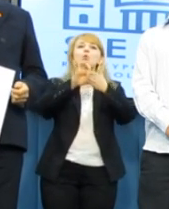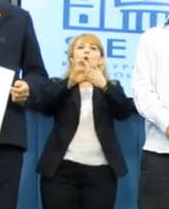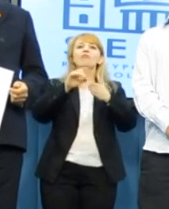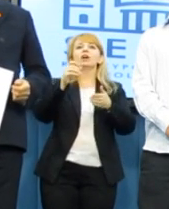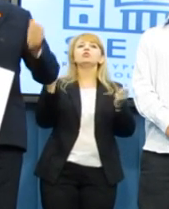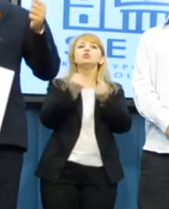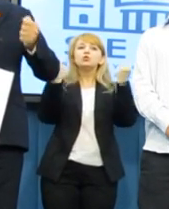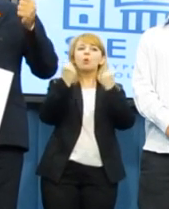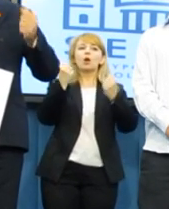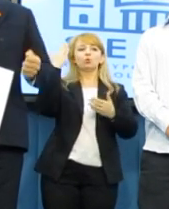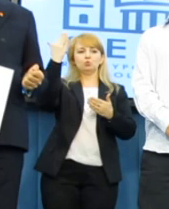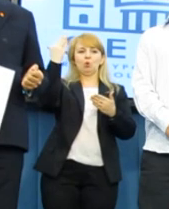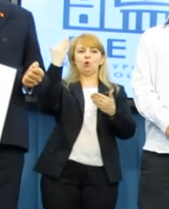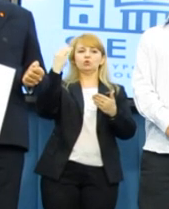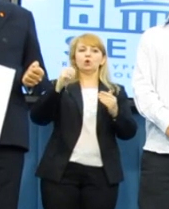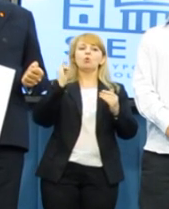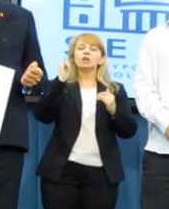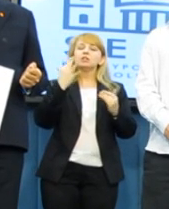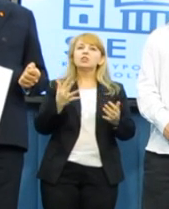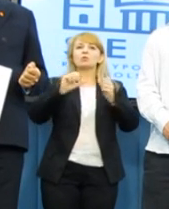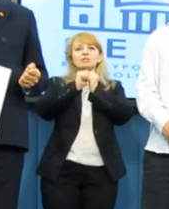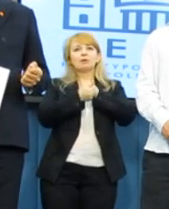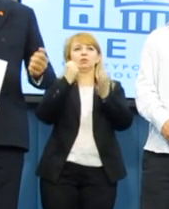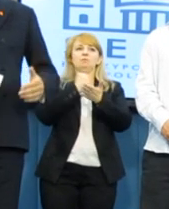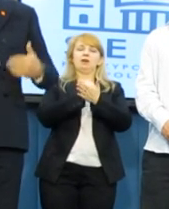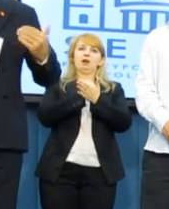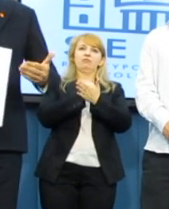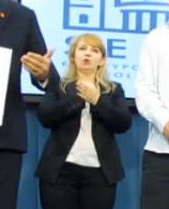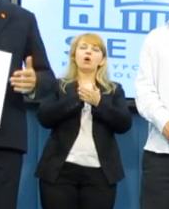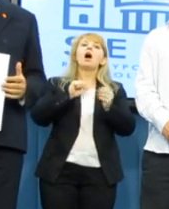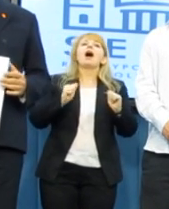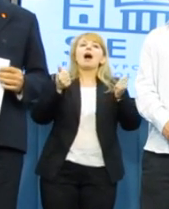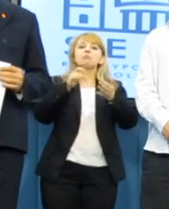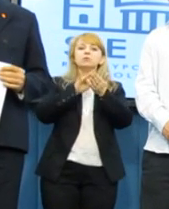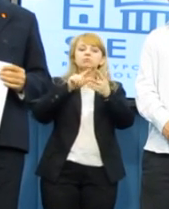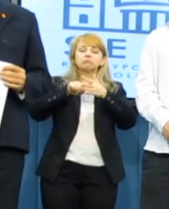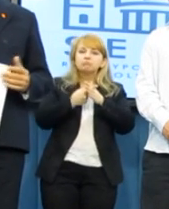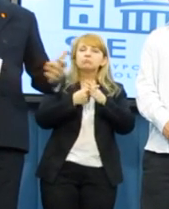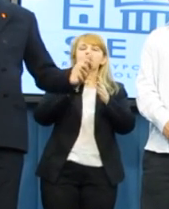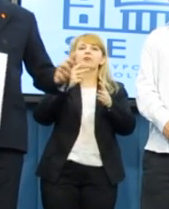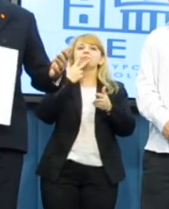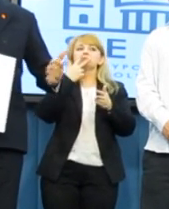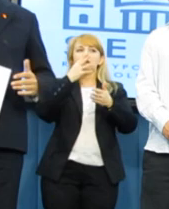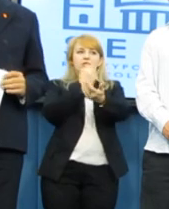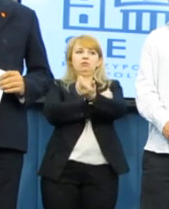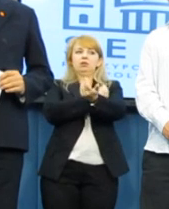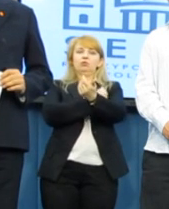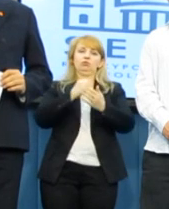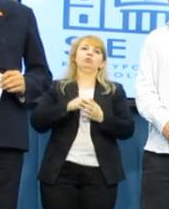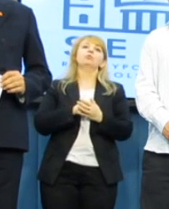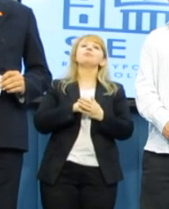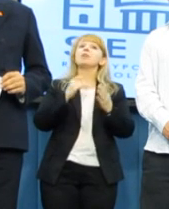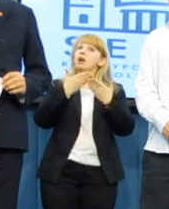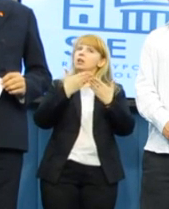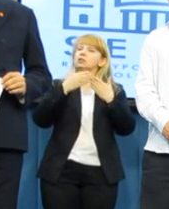zmiany prawa, jeśli chodzi o legalizację marihuany. I co więcej, paradoks polega też na tym, że z racji